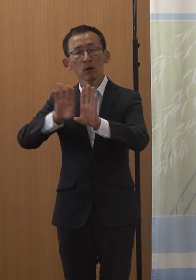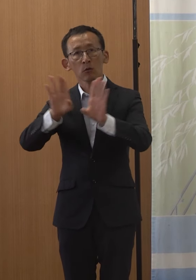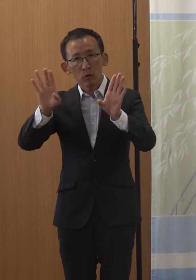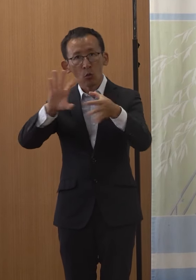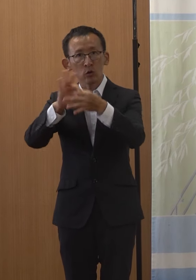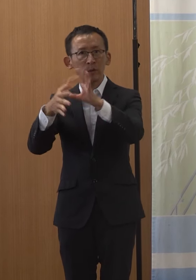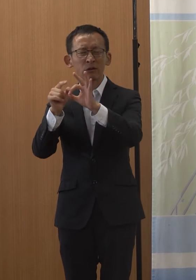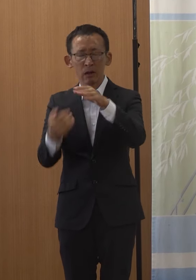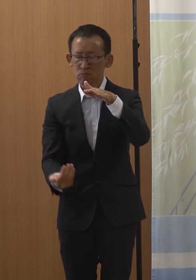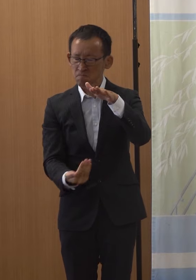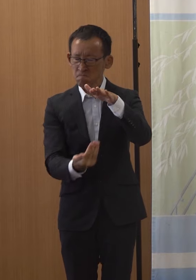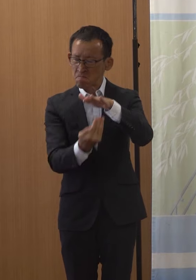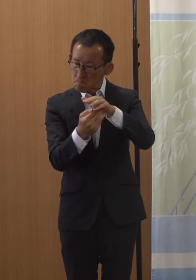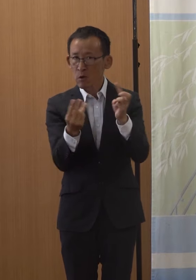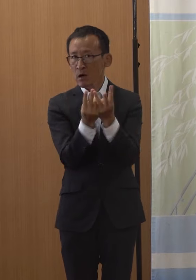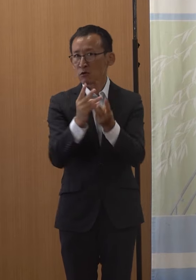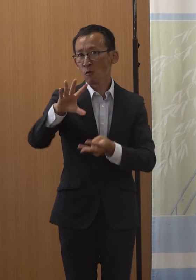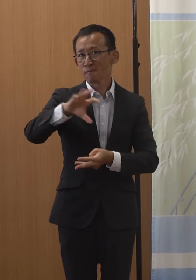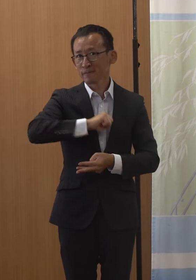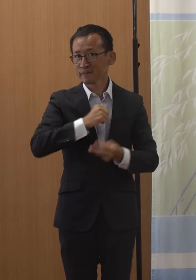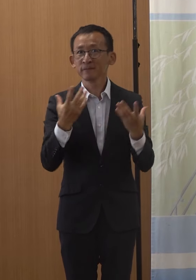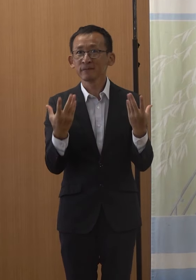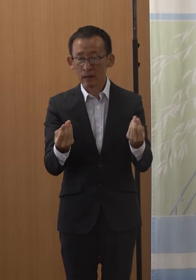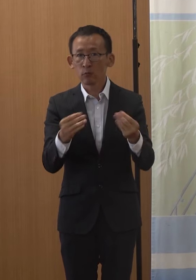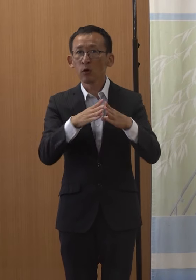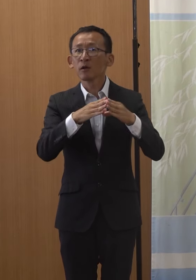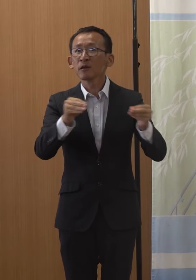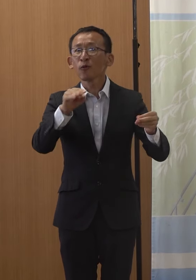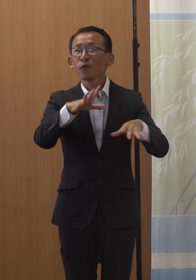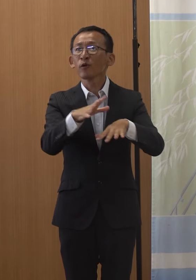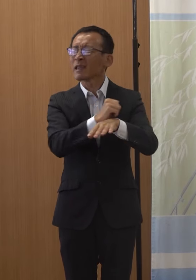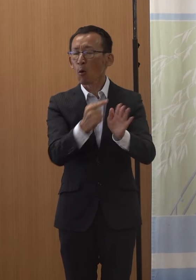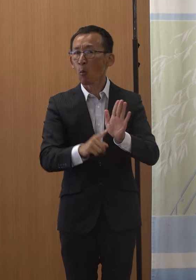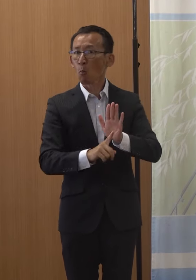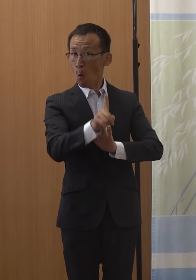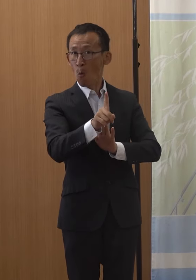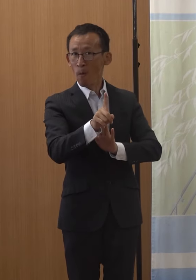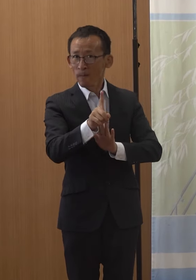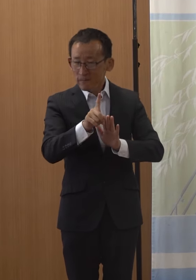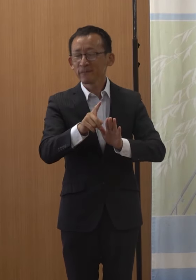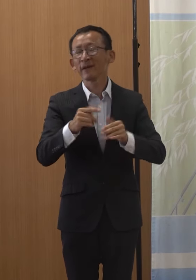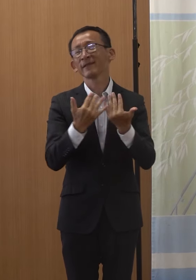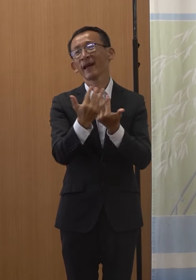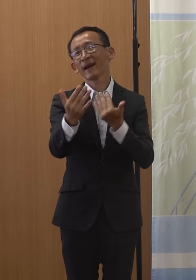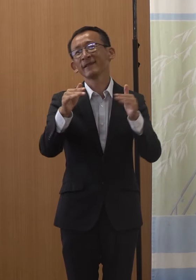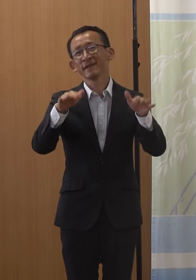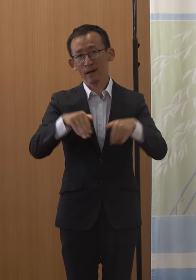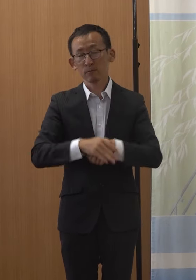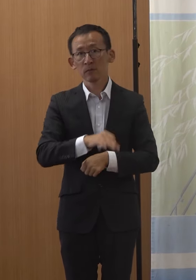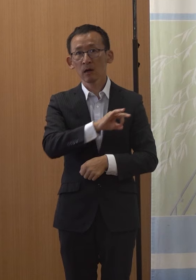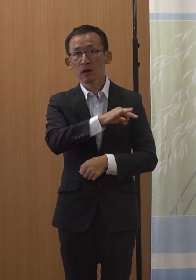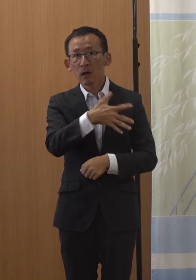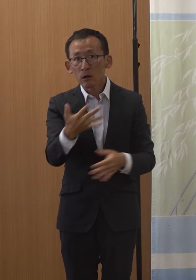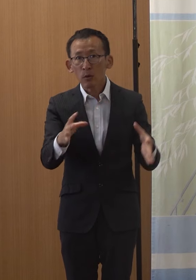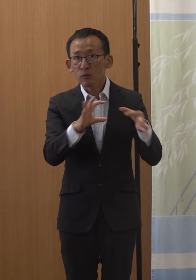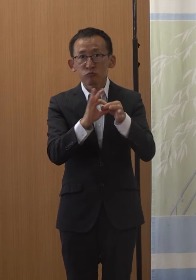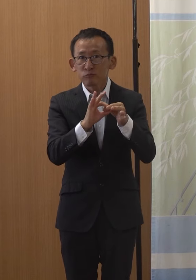で、日本人選手の活躍が大変目立った大会となりました。金沢市にゆかりのある6人